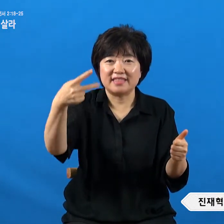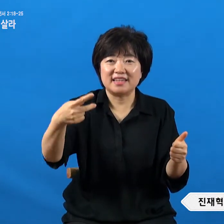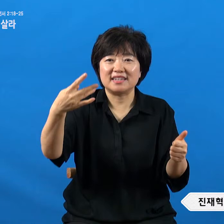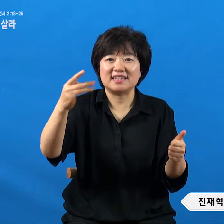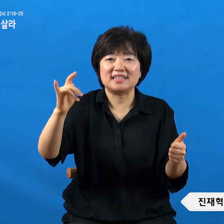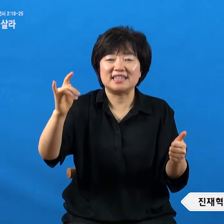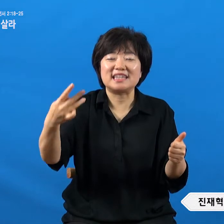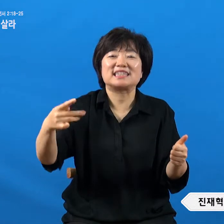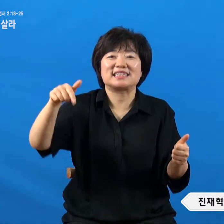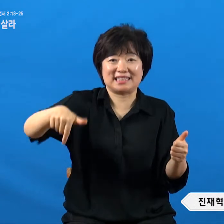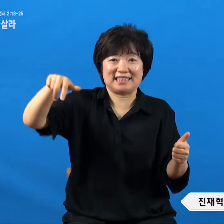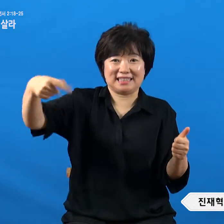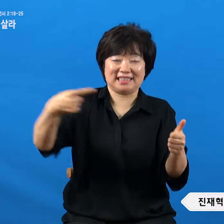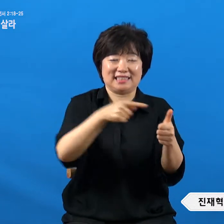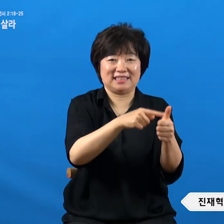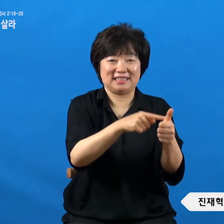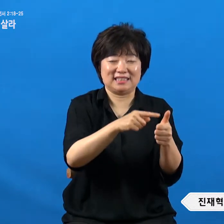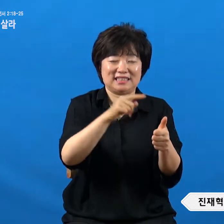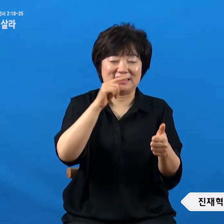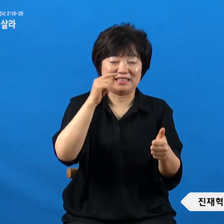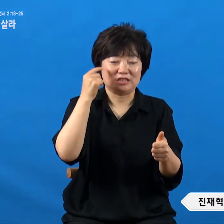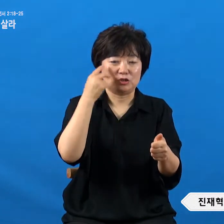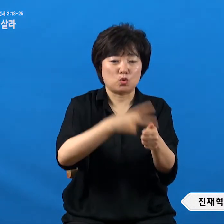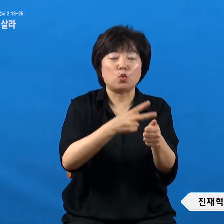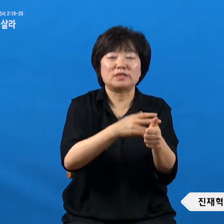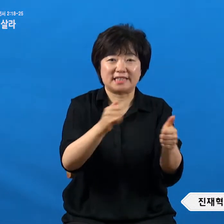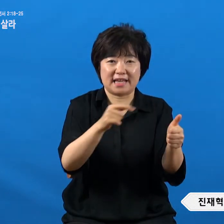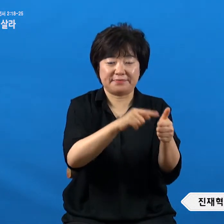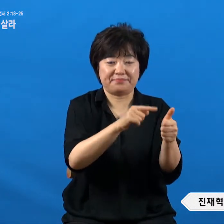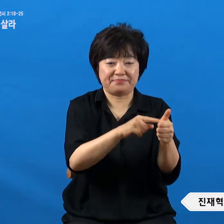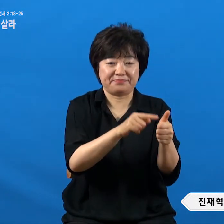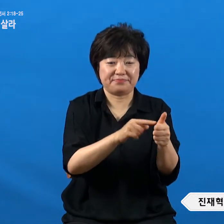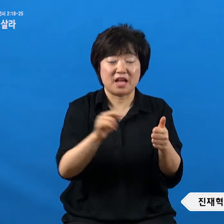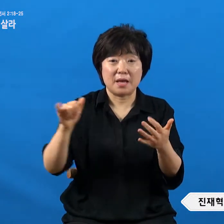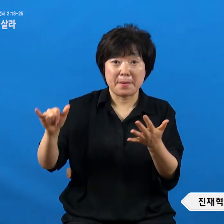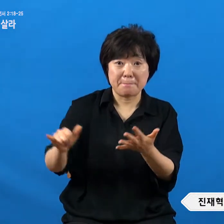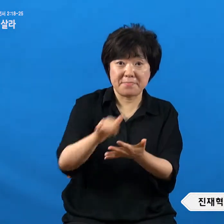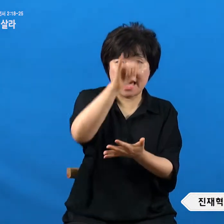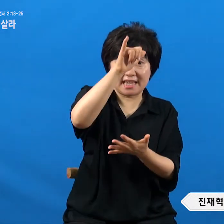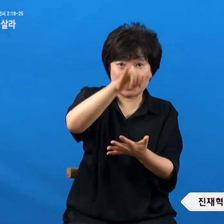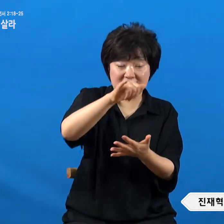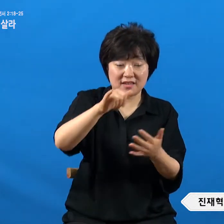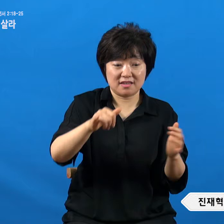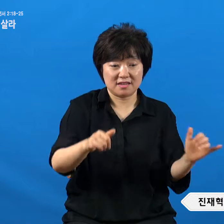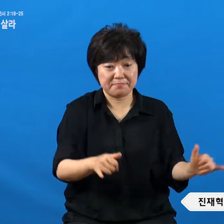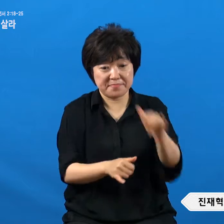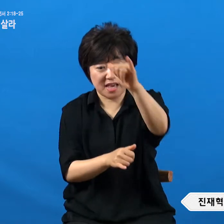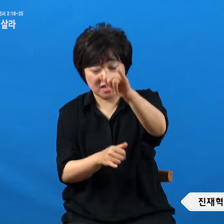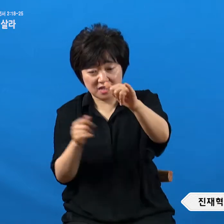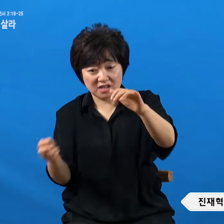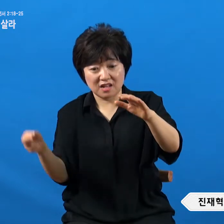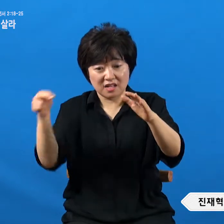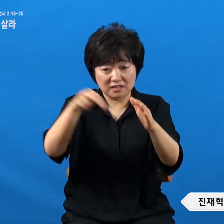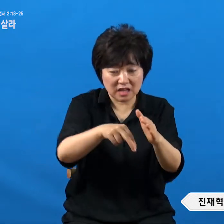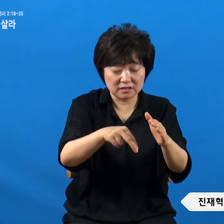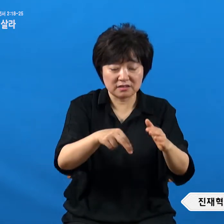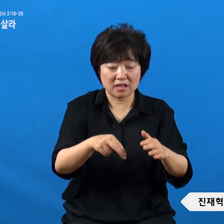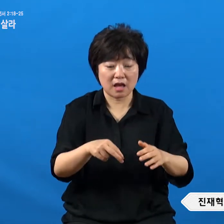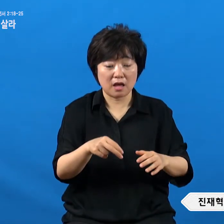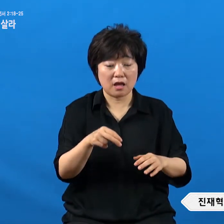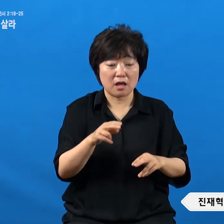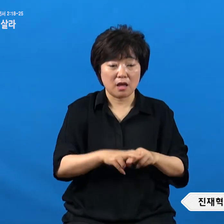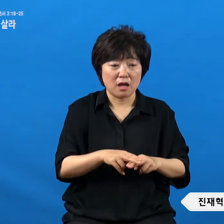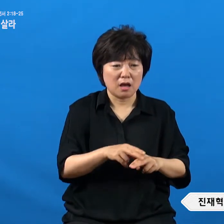번은 비행기를 탔는데 그 비행기 안에서 승무원에게 꽤 많은 사람들이 불평과